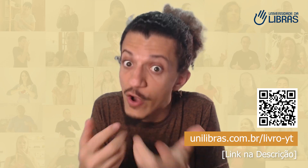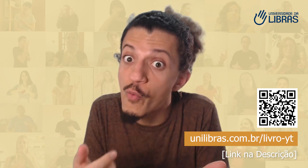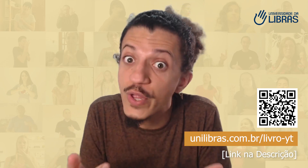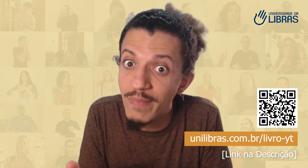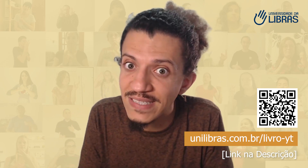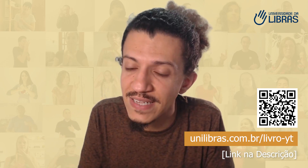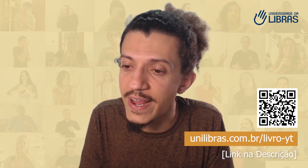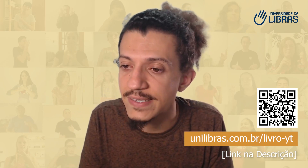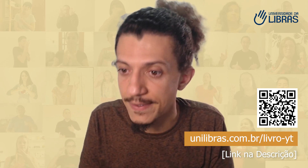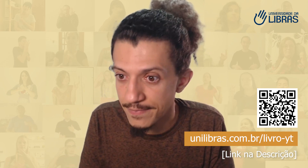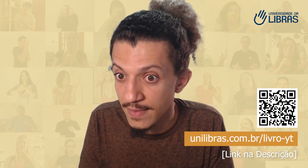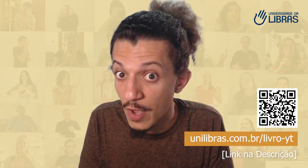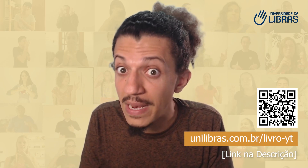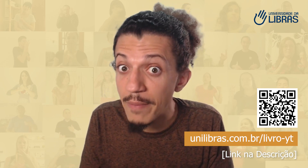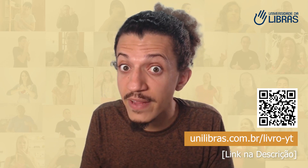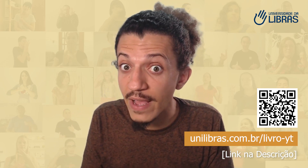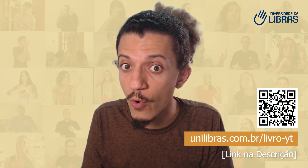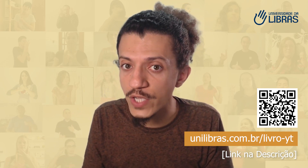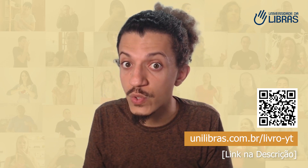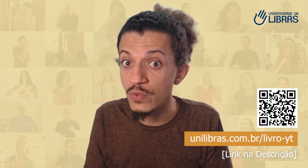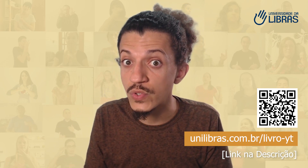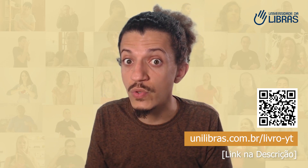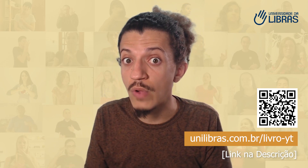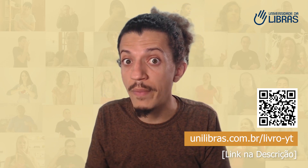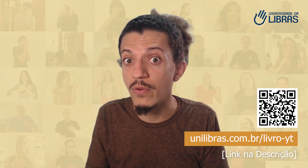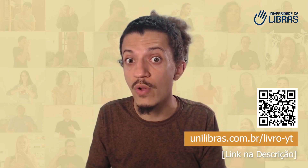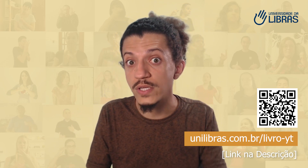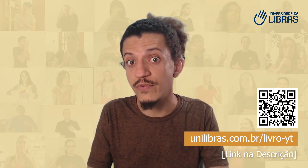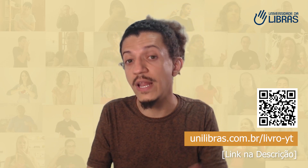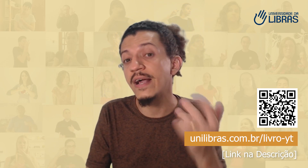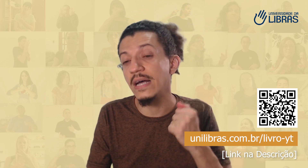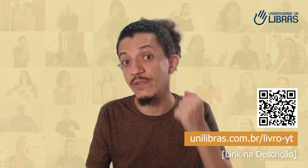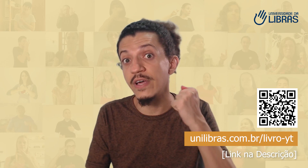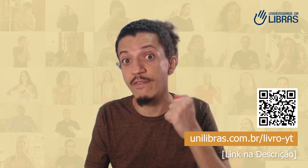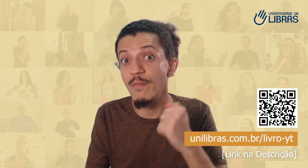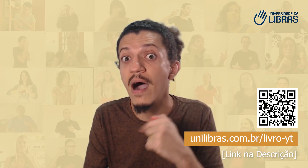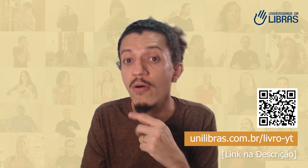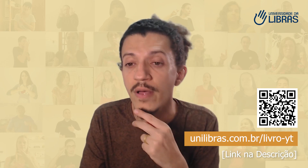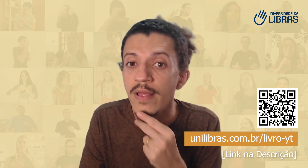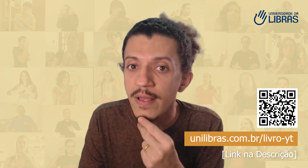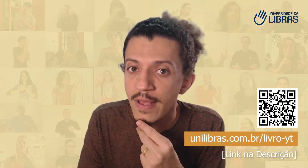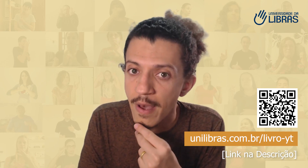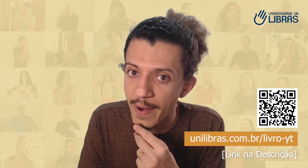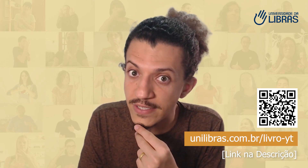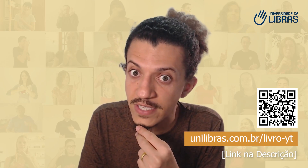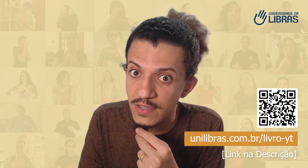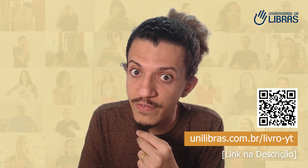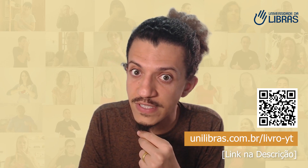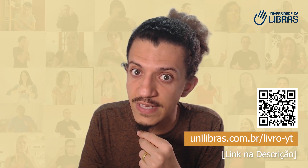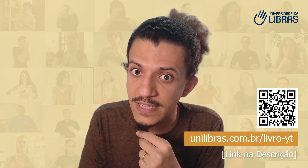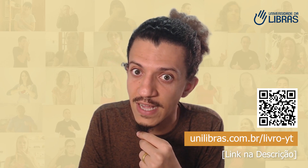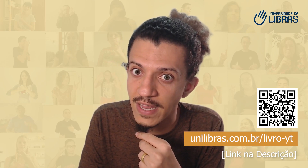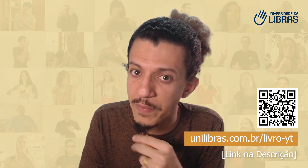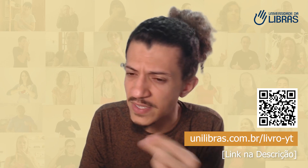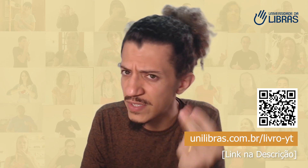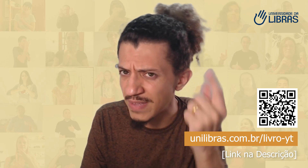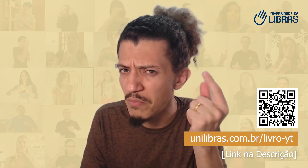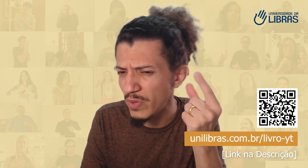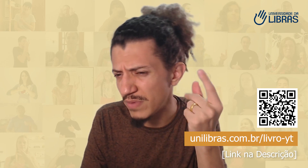com muito mais clareza. Eu me lembro até hoje, quando o surdo amigo nosso foi ali em casa, foi gravar uma aula para a gente na Universidade da Libras. Isso tem muito